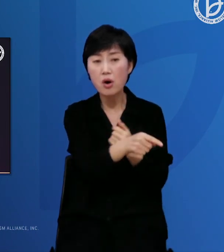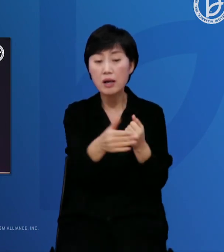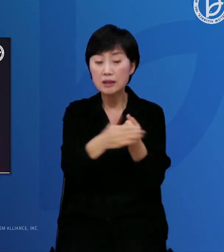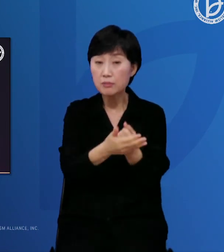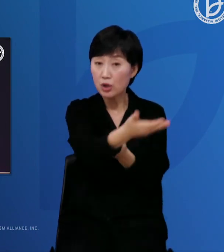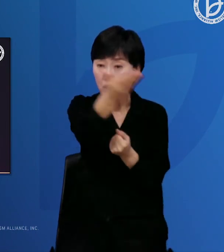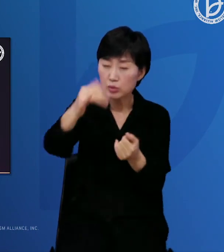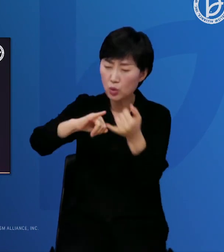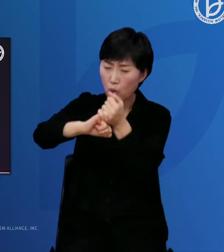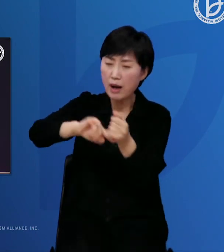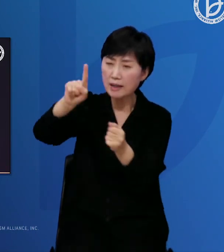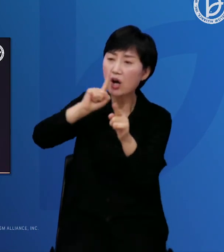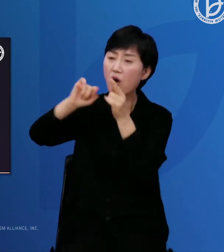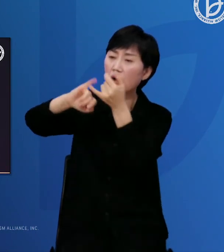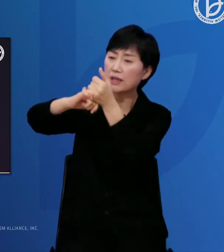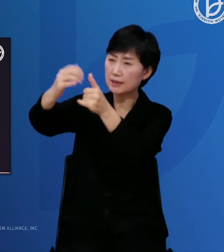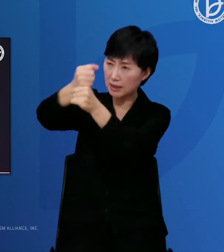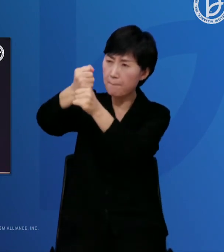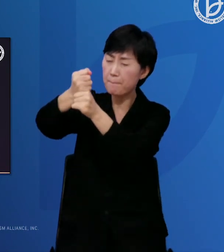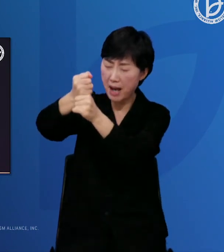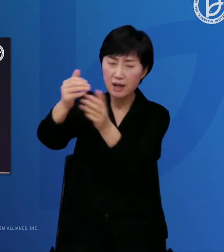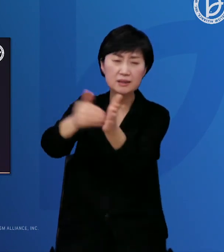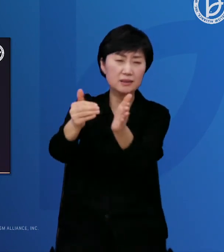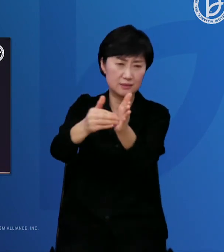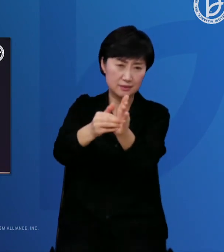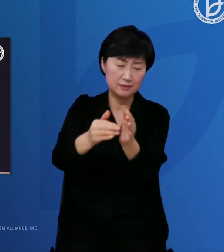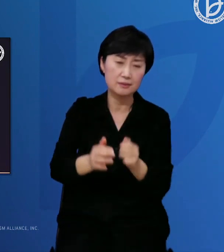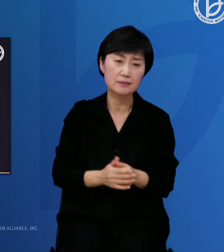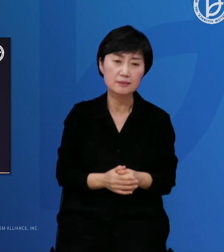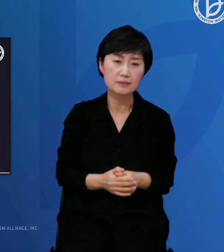That's why all you need to do is hold on to the covenant. 자,